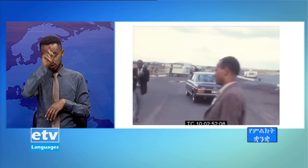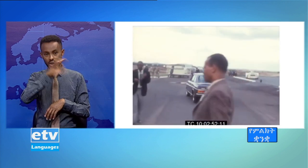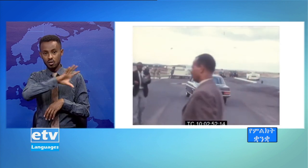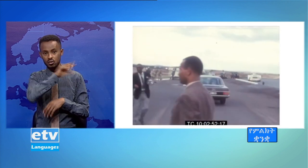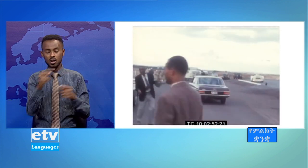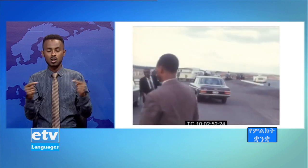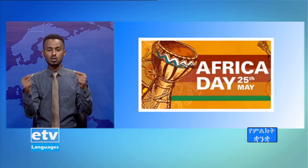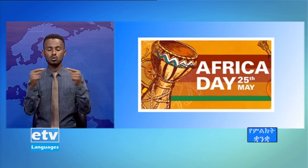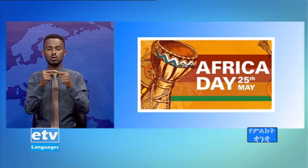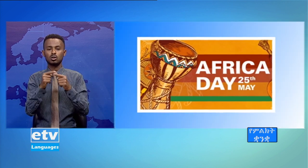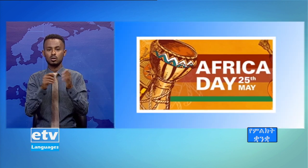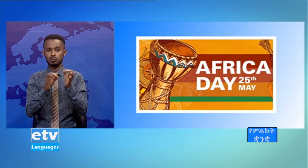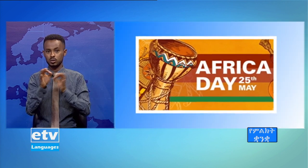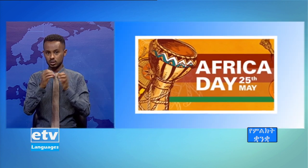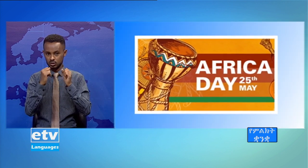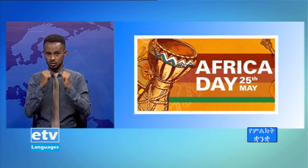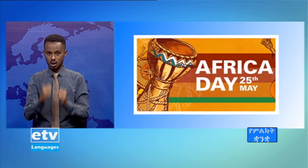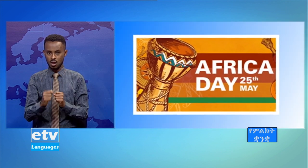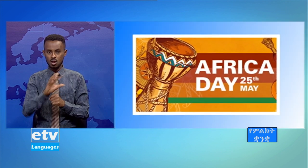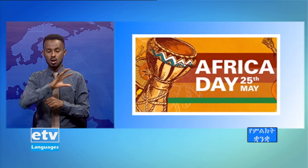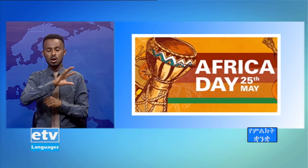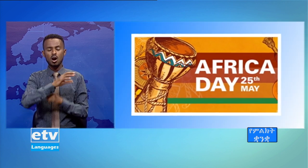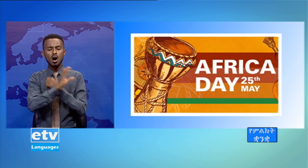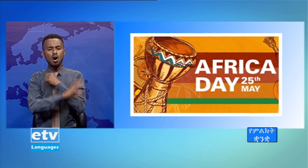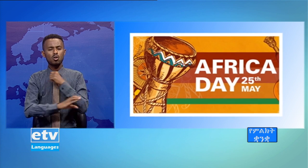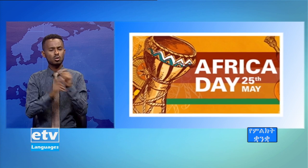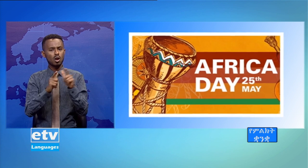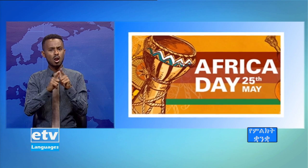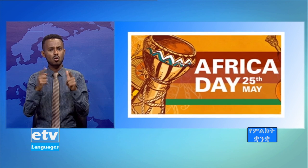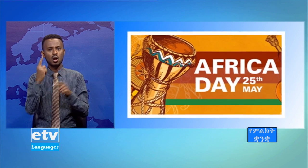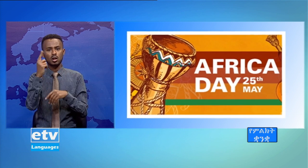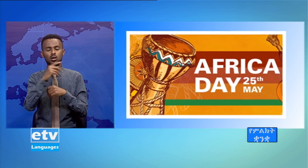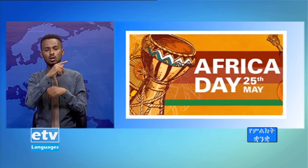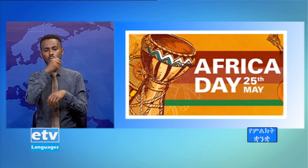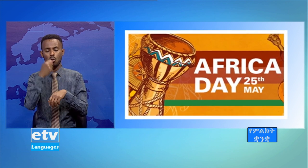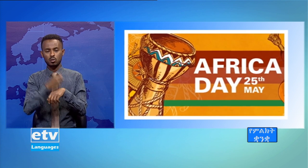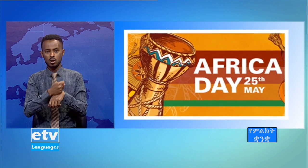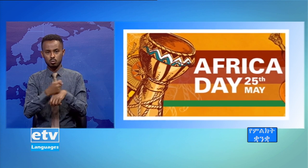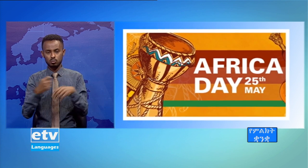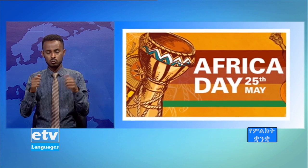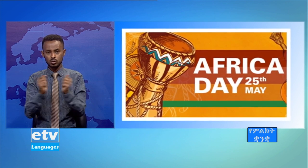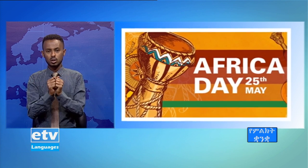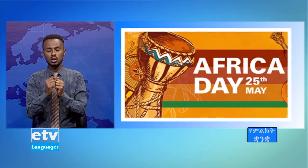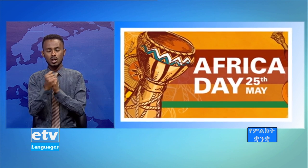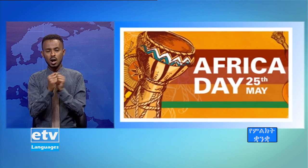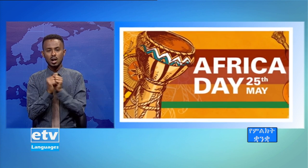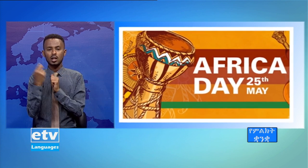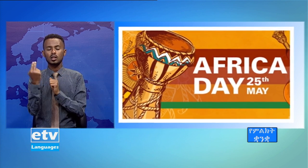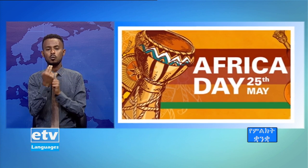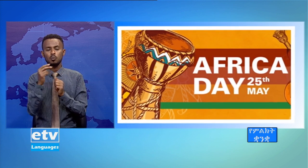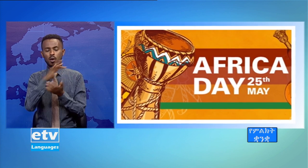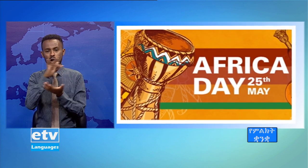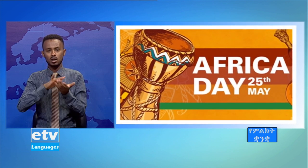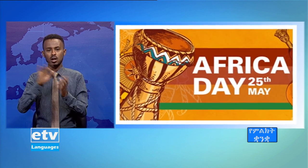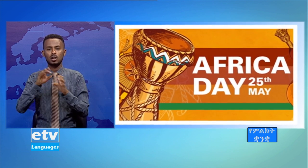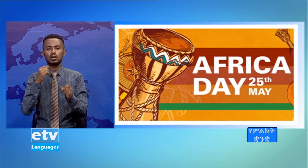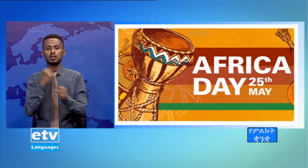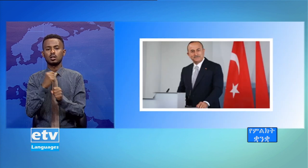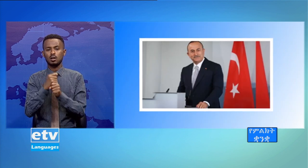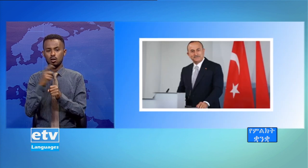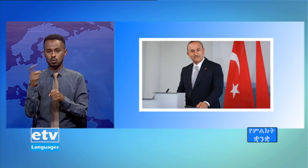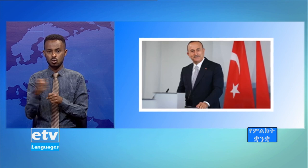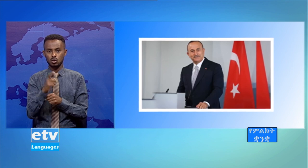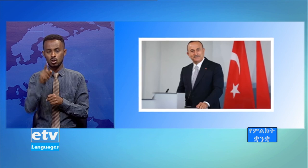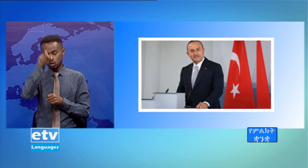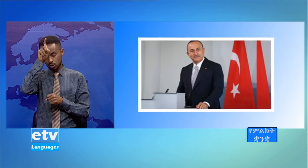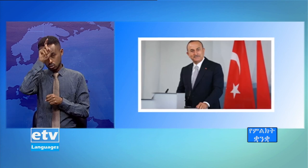ግንኙነትን መጥቀስ ይቻላል። ከአህጉሪቱ ትልቅ የአንድነት ተቋም ጋርም የጋራ ጥቅምን ማዕከል በማድረግ እየሰራ እንደሆነ